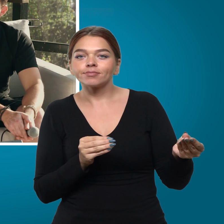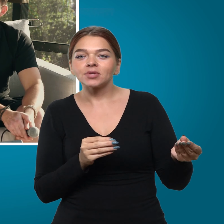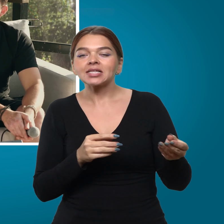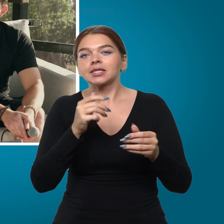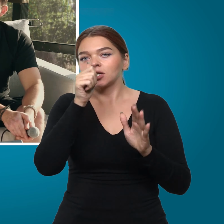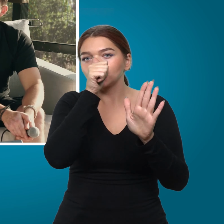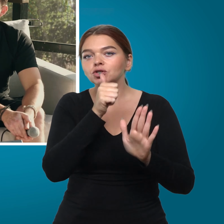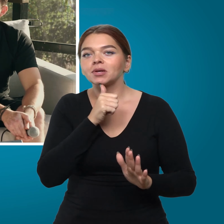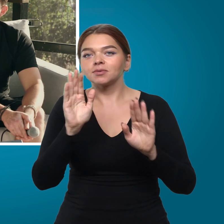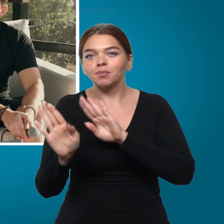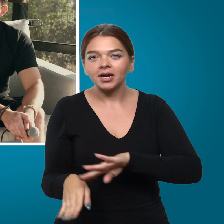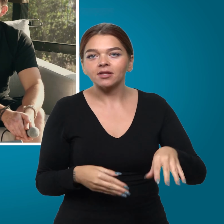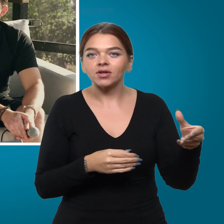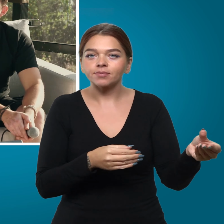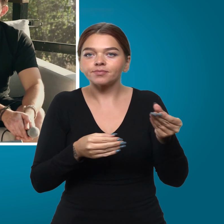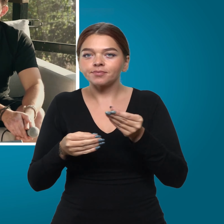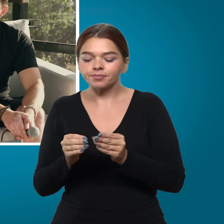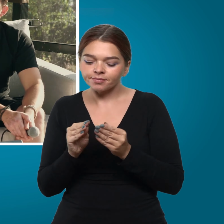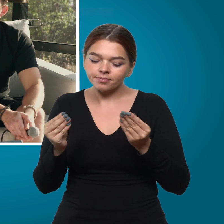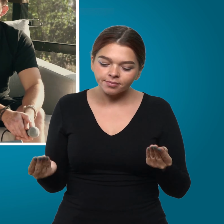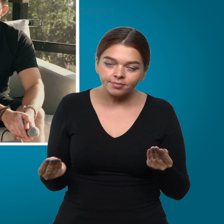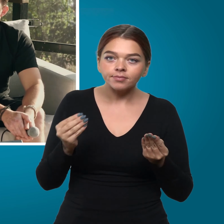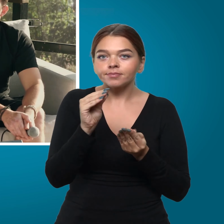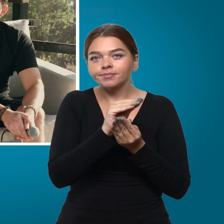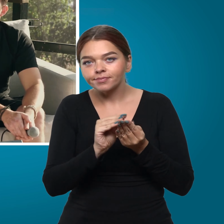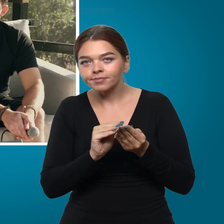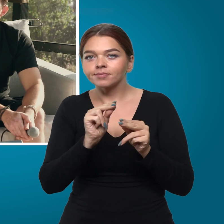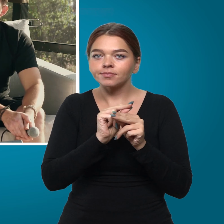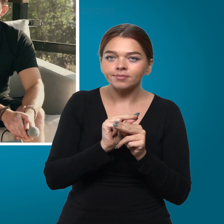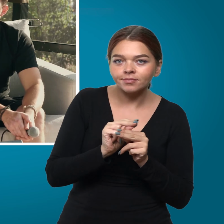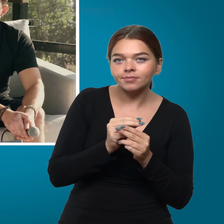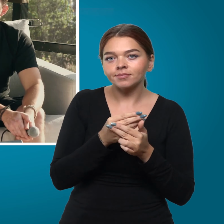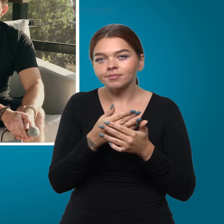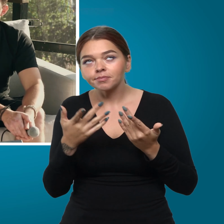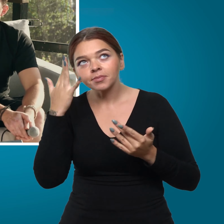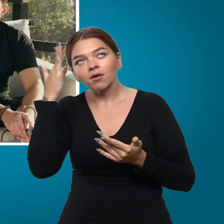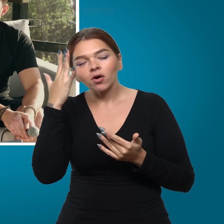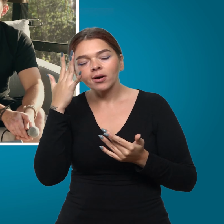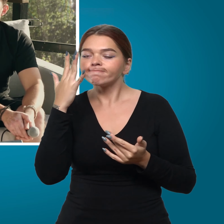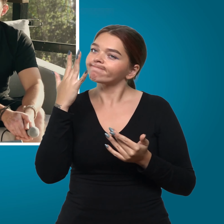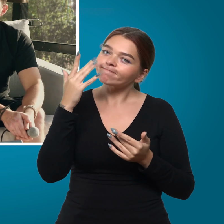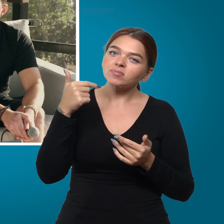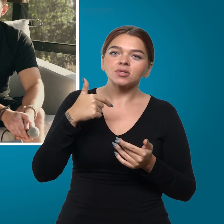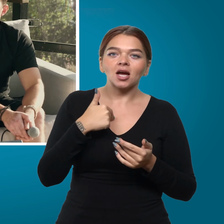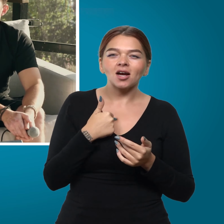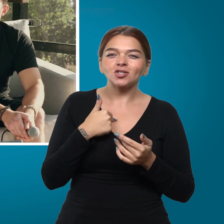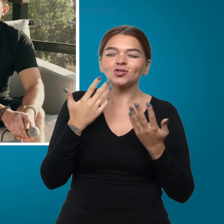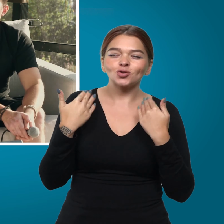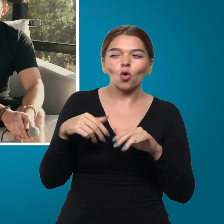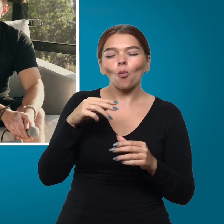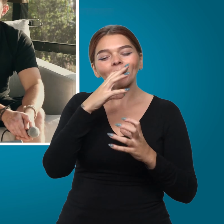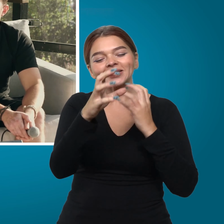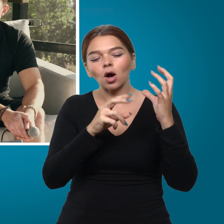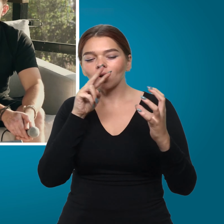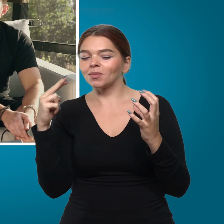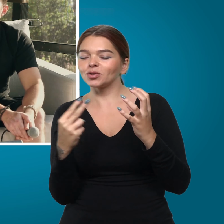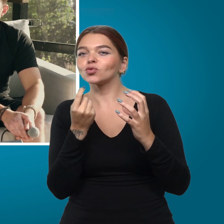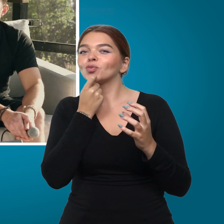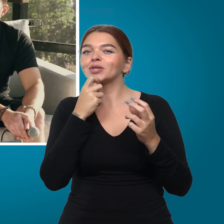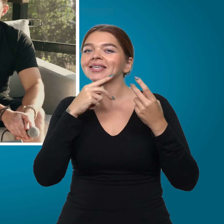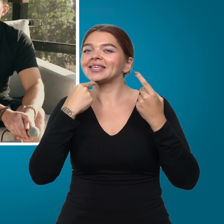Taip jau būna, kai kažkiek parašai, atidedi į šoną, po pusmečio, po metų grįžti prie to juodraščio,